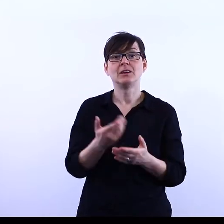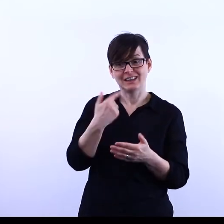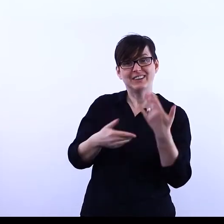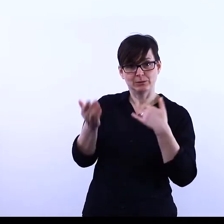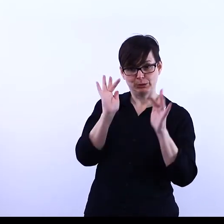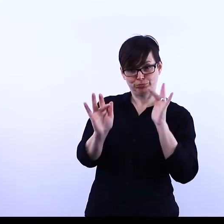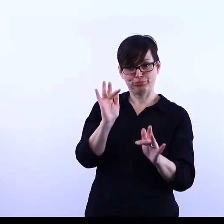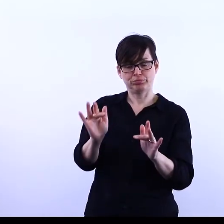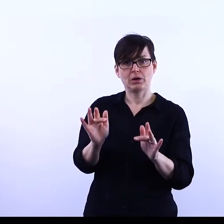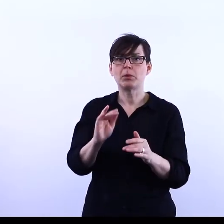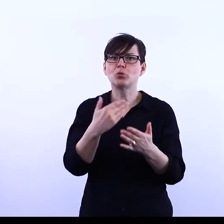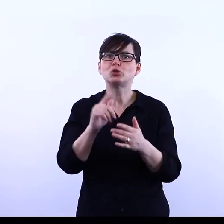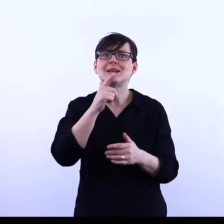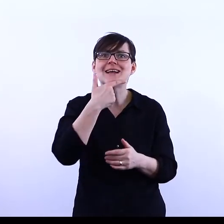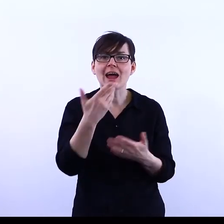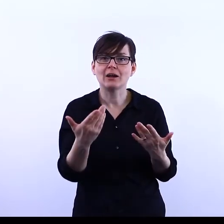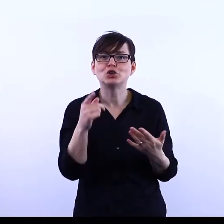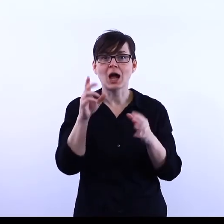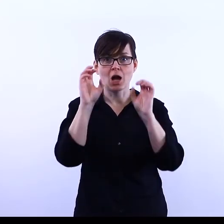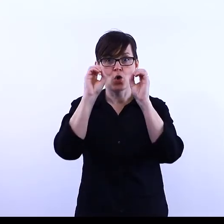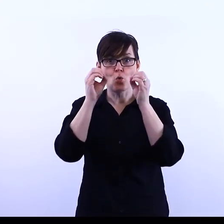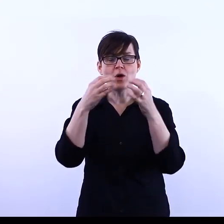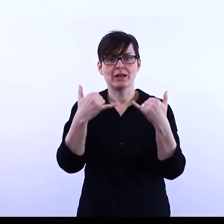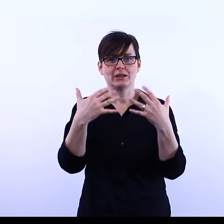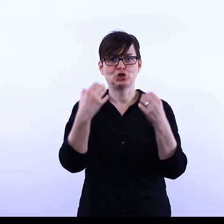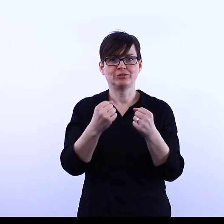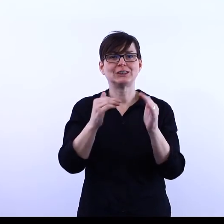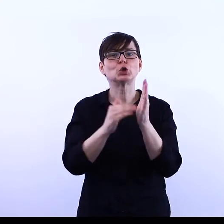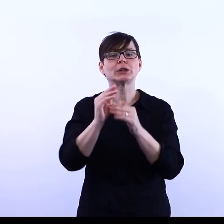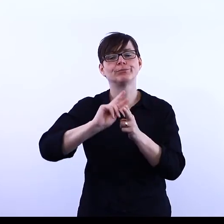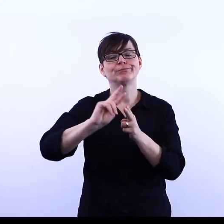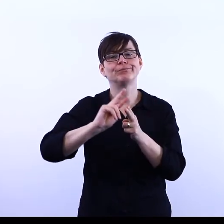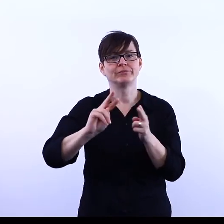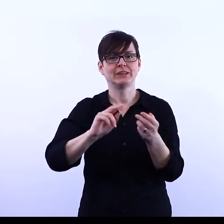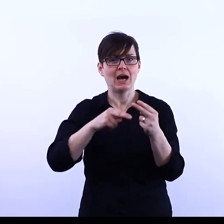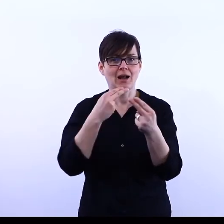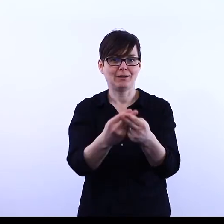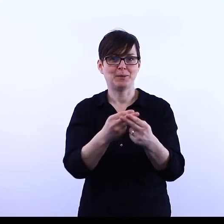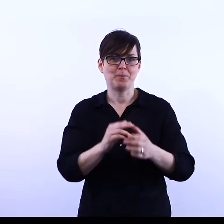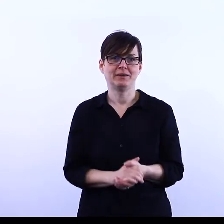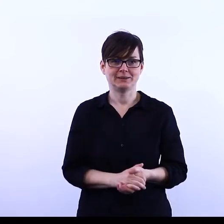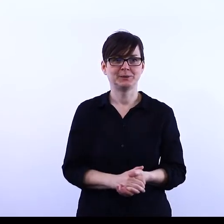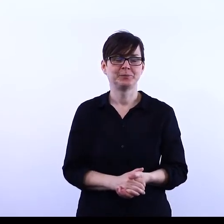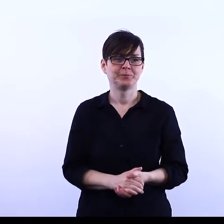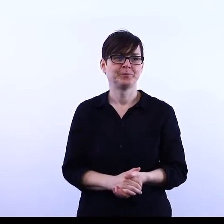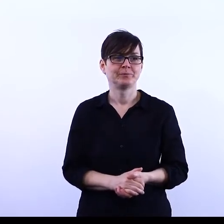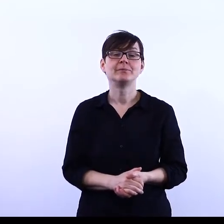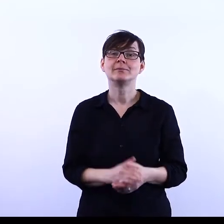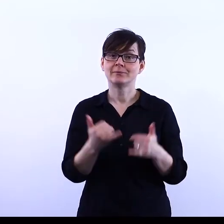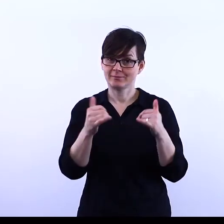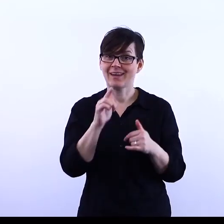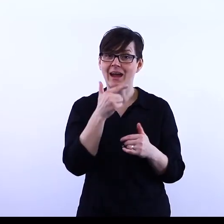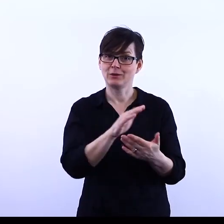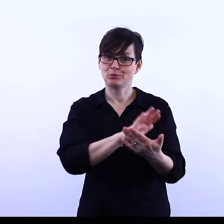Englischen zumindest hat Google mittlerweile das System angepasst und es gibt jetzt durchaus zumindest weibliche und